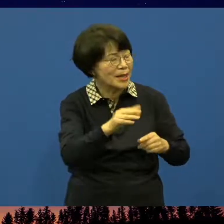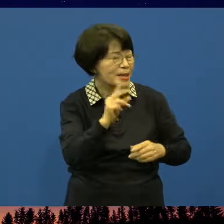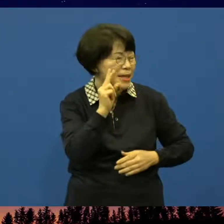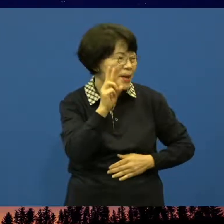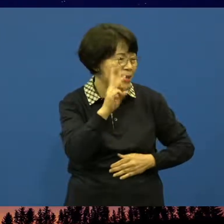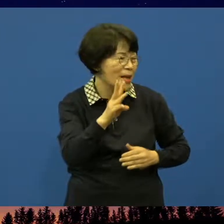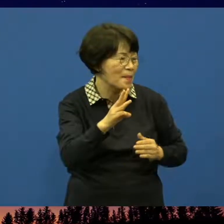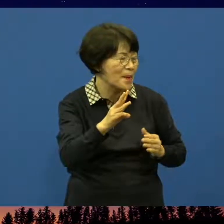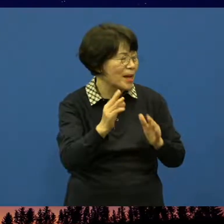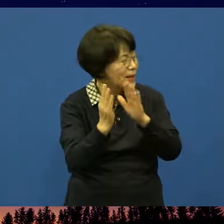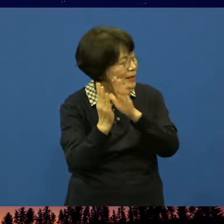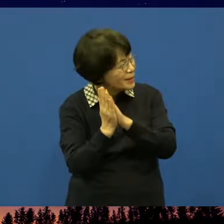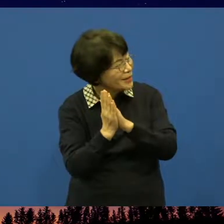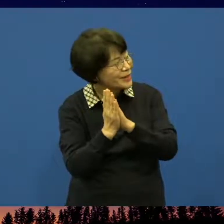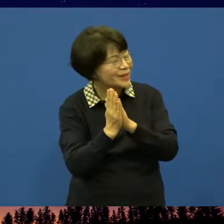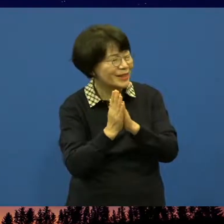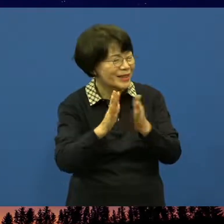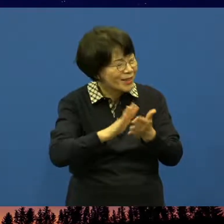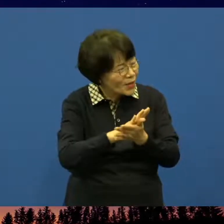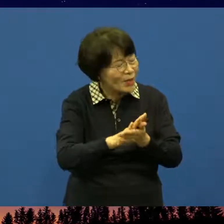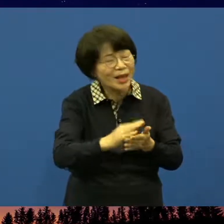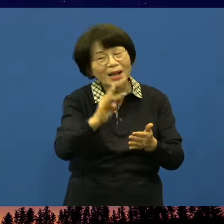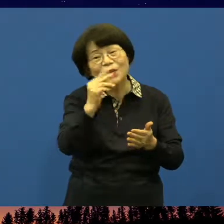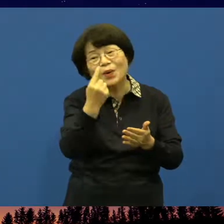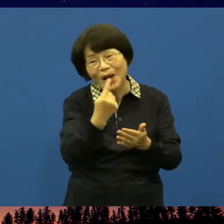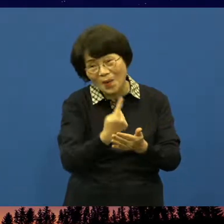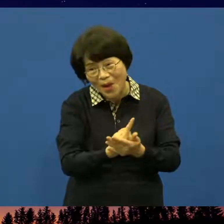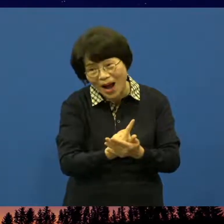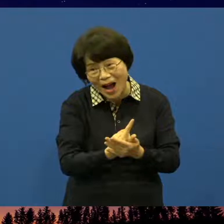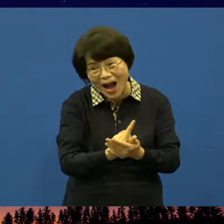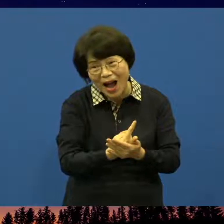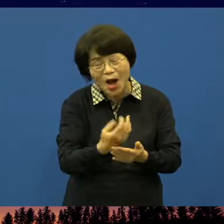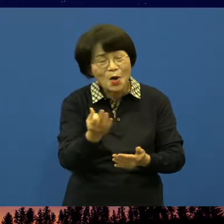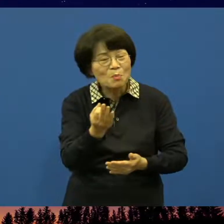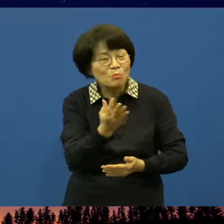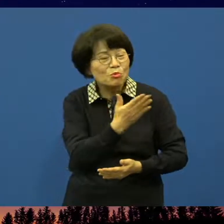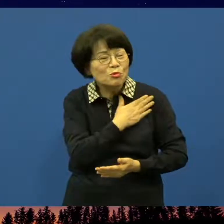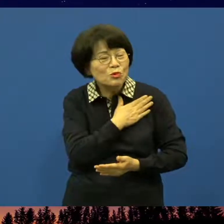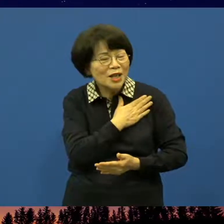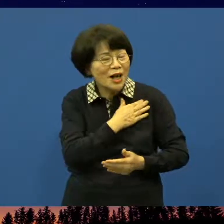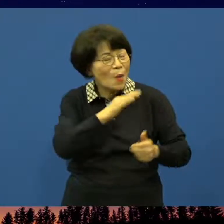쉬고 오고. 자기가 가지고 있을 필요 없어요. 가지고 있는 분이 오라니까 가가 누리고 오면 되는